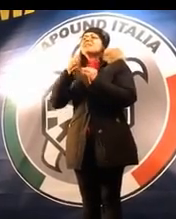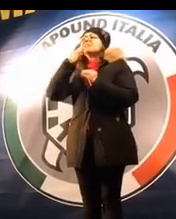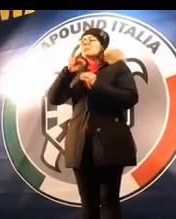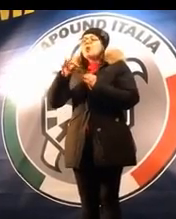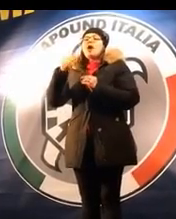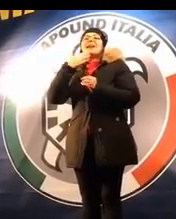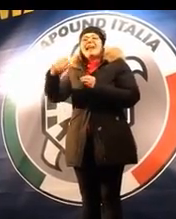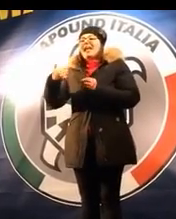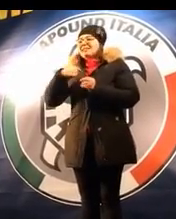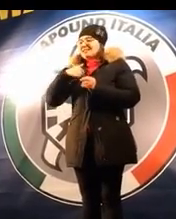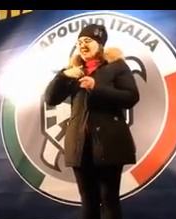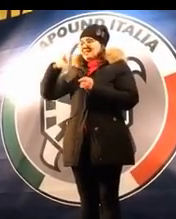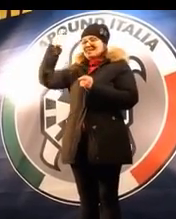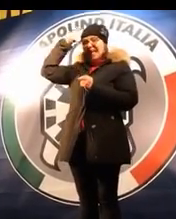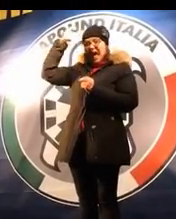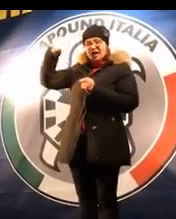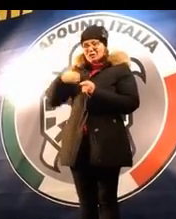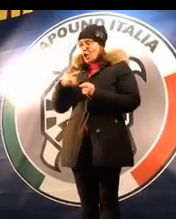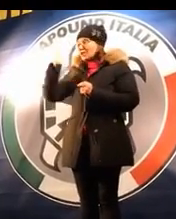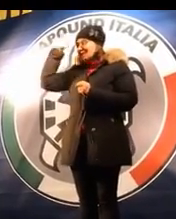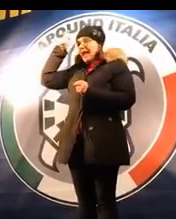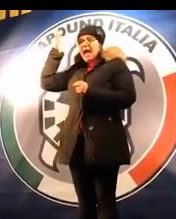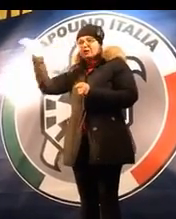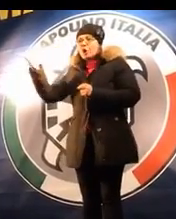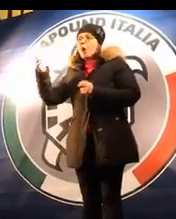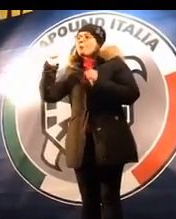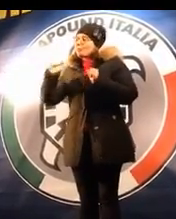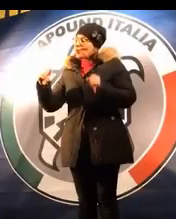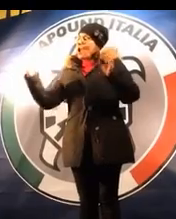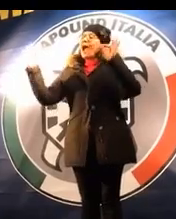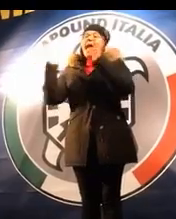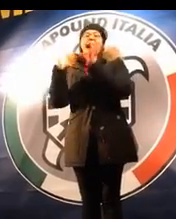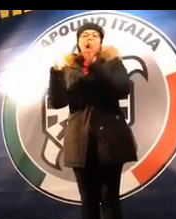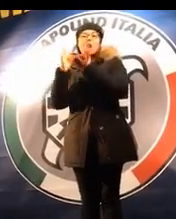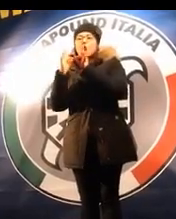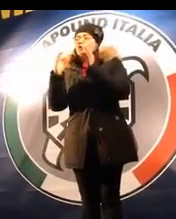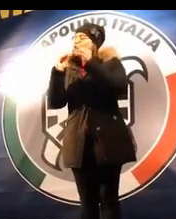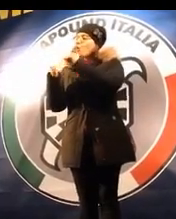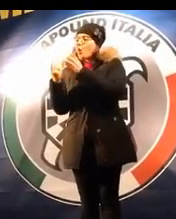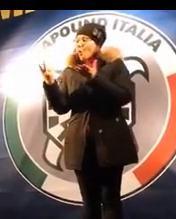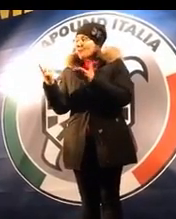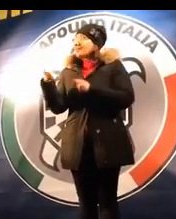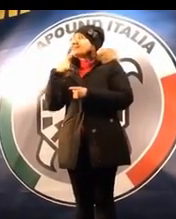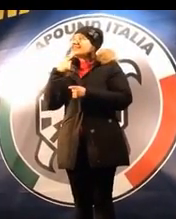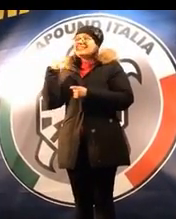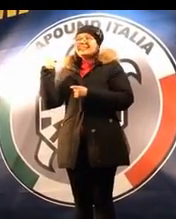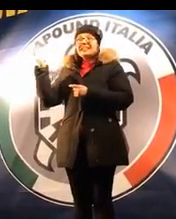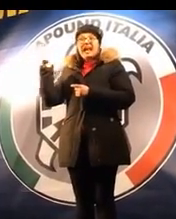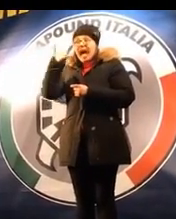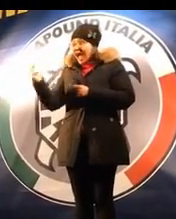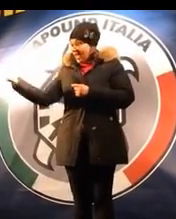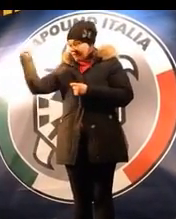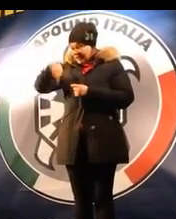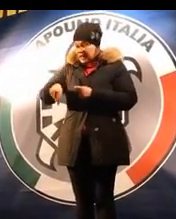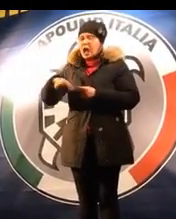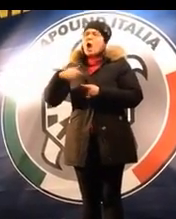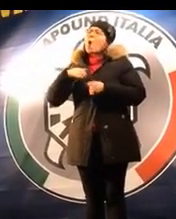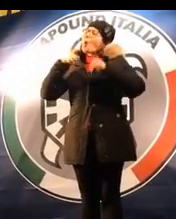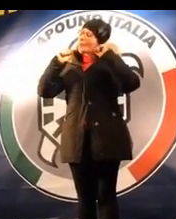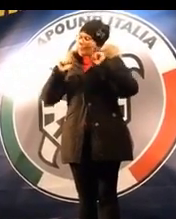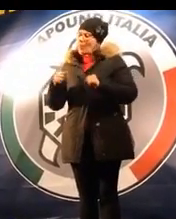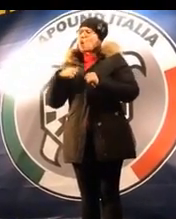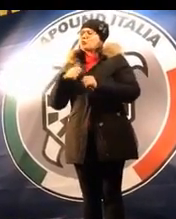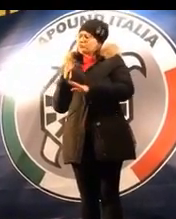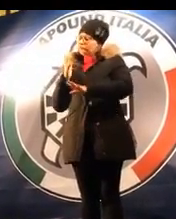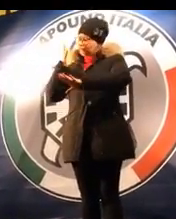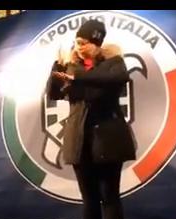accordi bilaterali con le nazioni di appartenenza di queste persone che si trovano qui in Italia, dicendo: interverremo noi col nostro Stato, con la